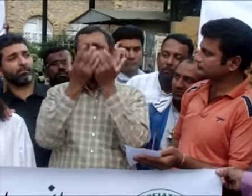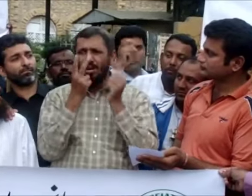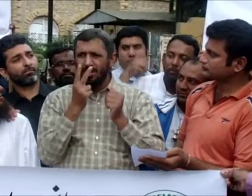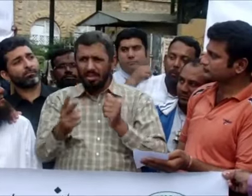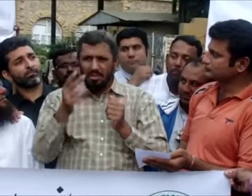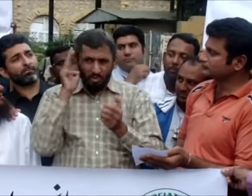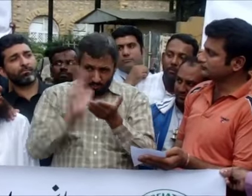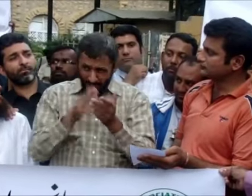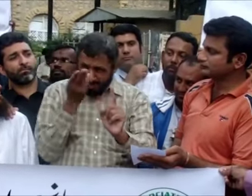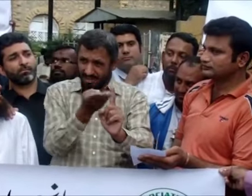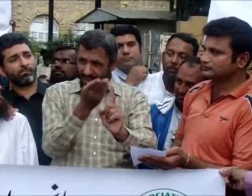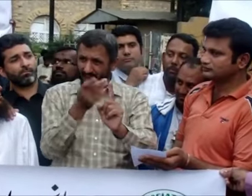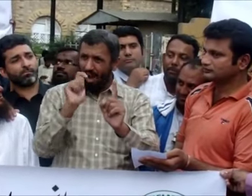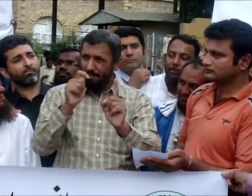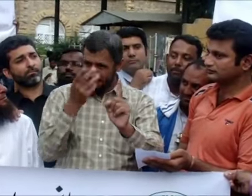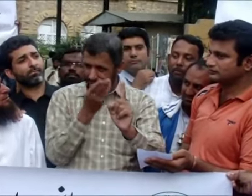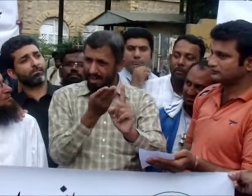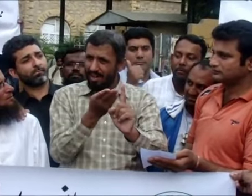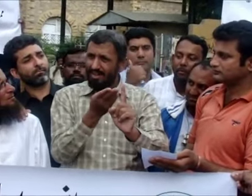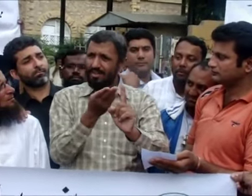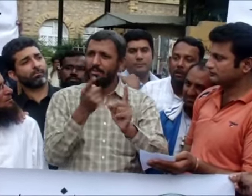का अख्तियार हमें दिया तो हम